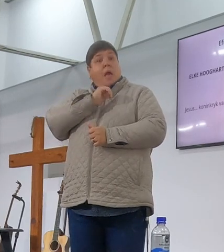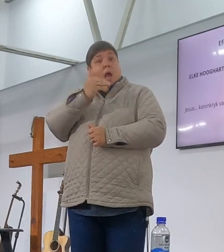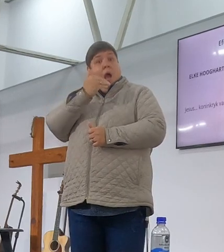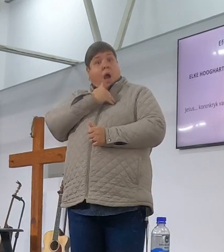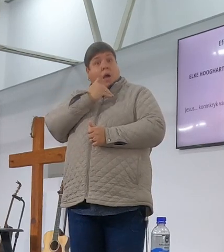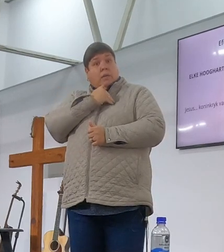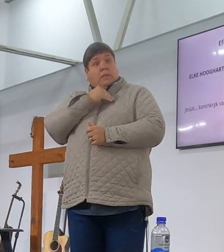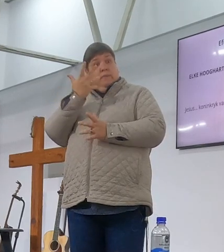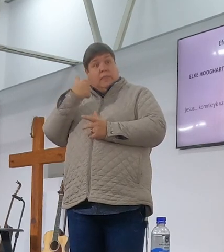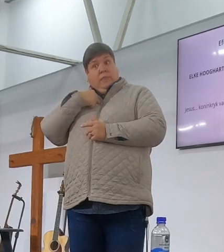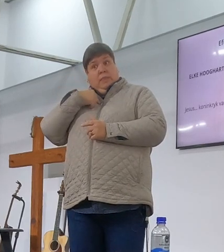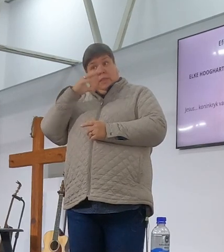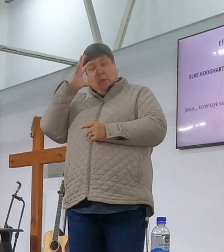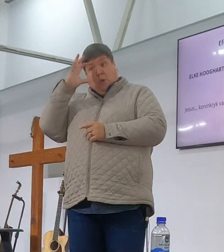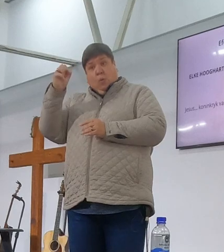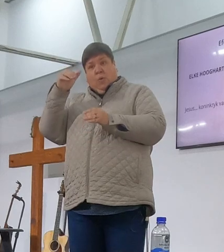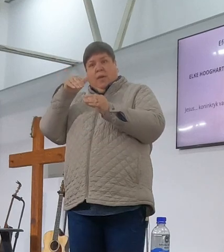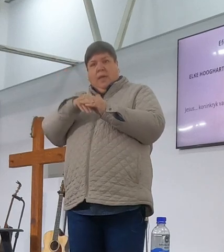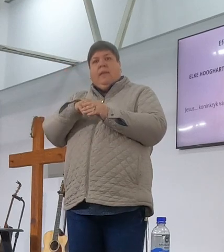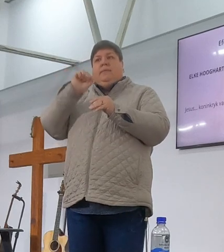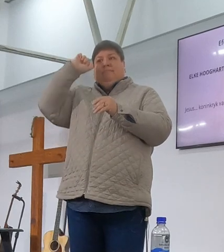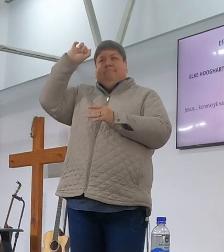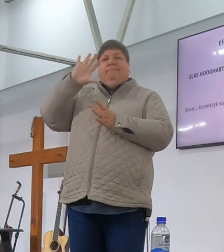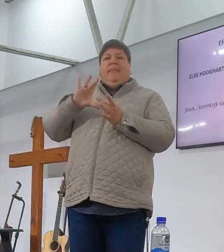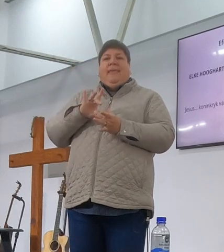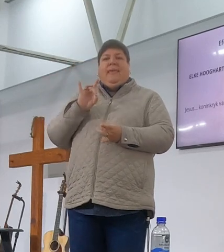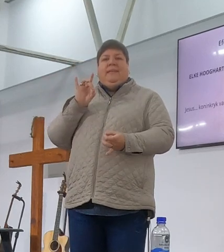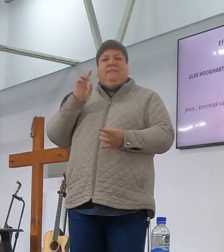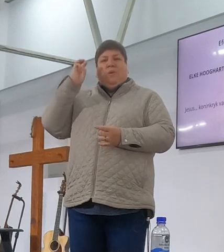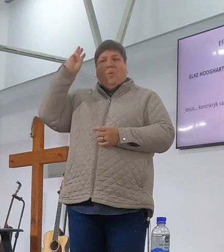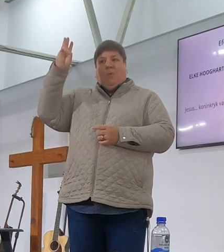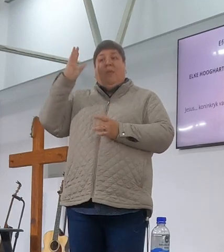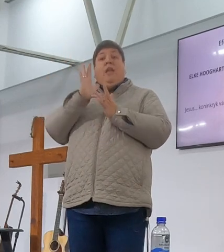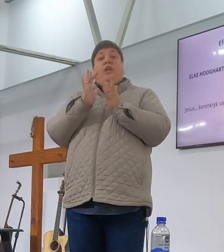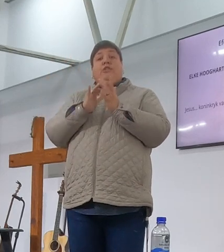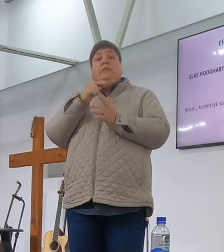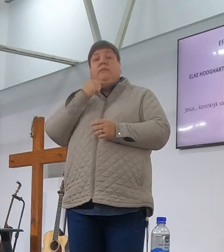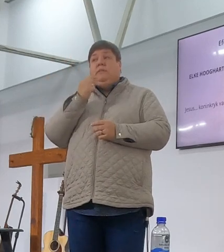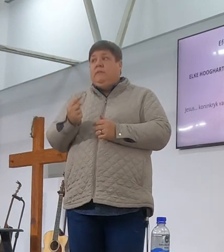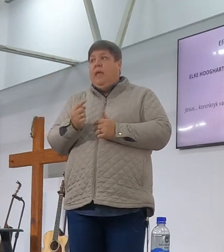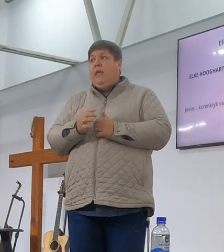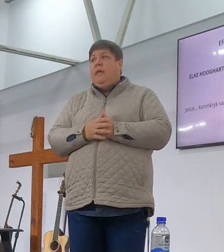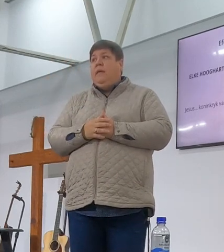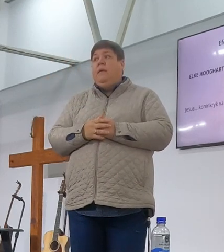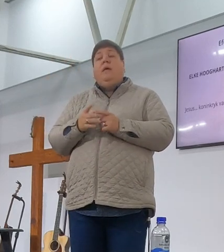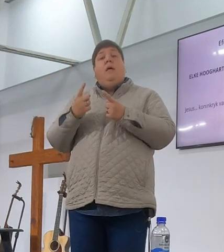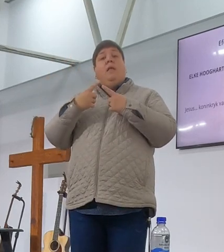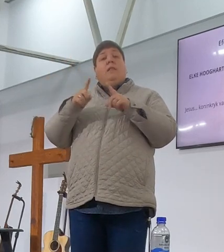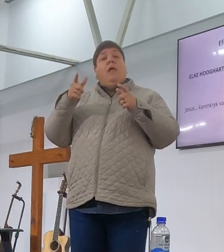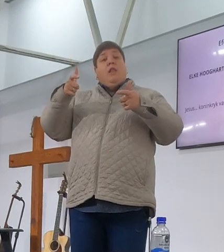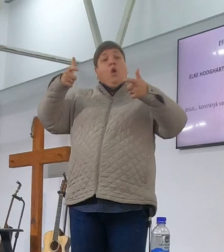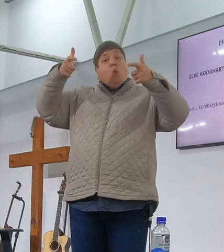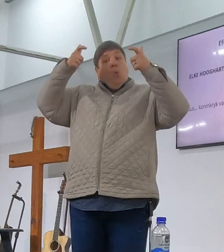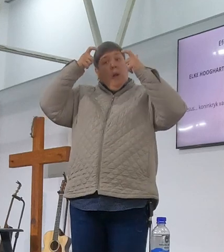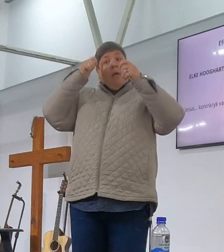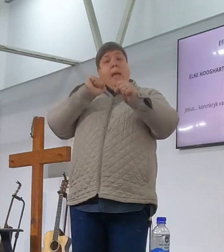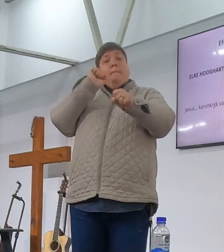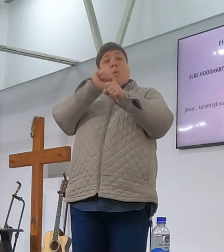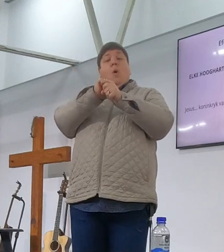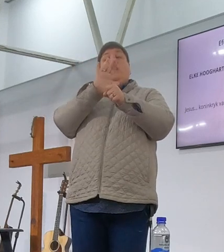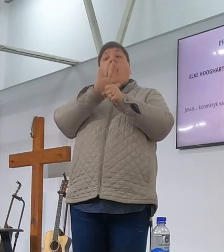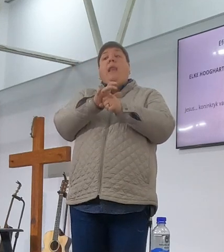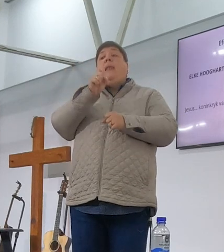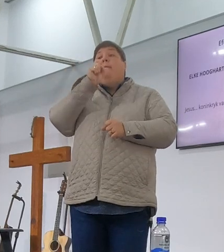aanval teen die kennis van God. En Jesus sê dat die koninkryk van God behoort aan